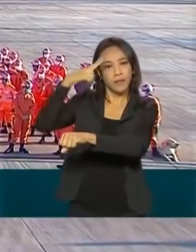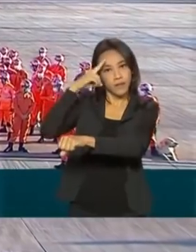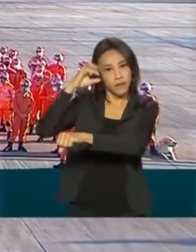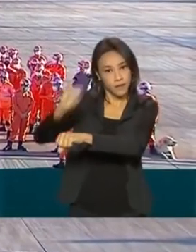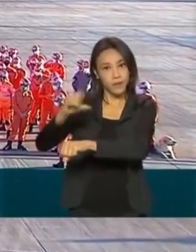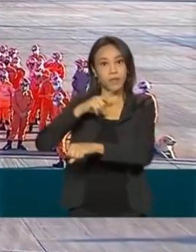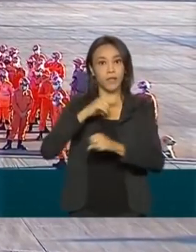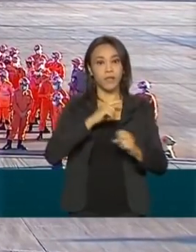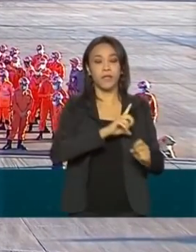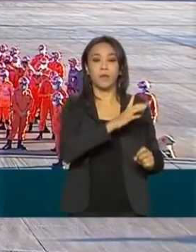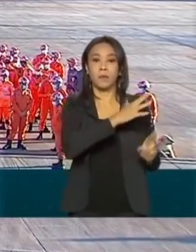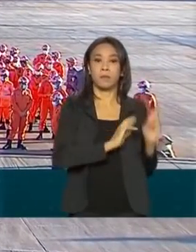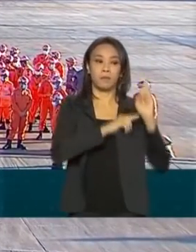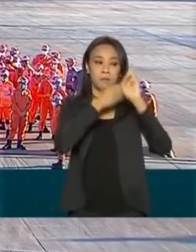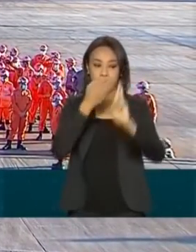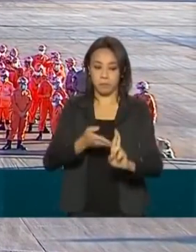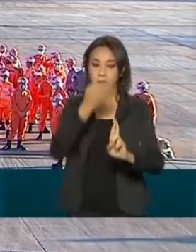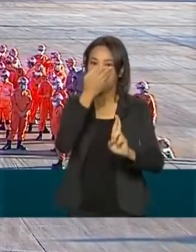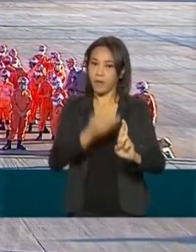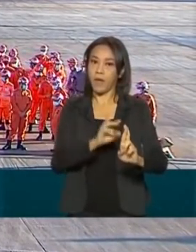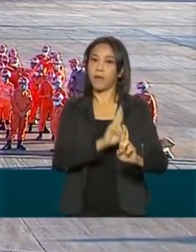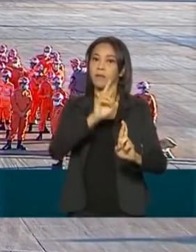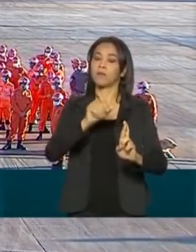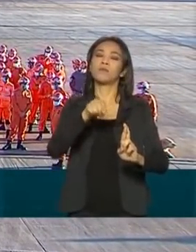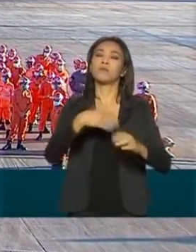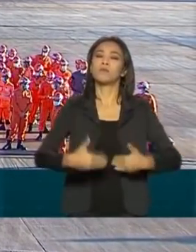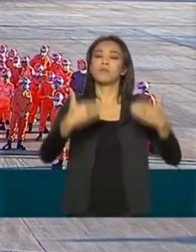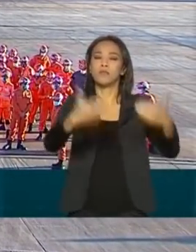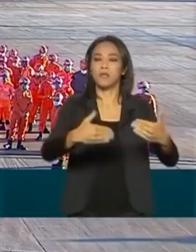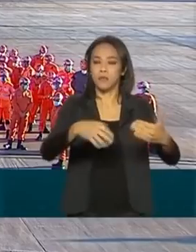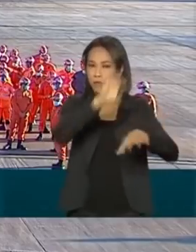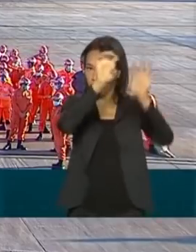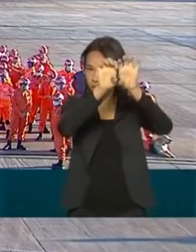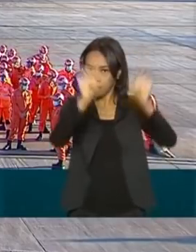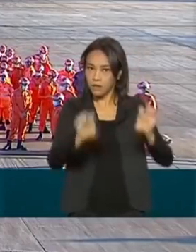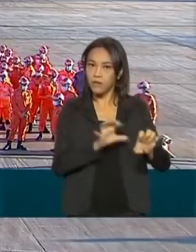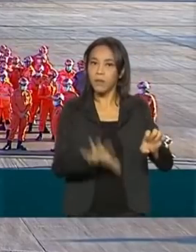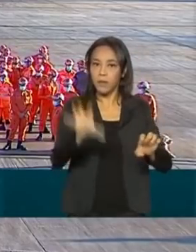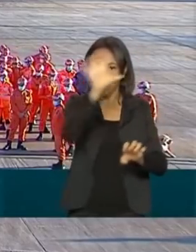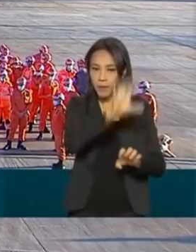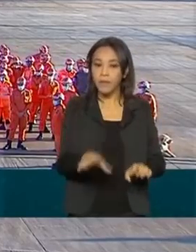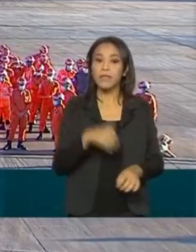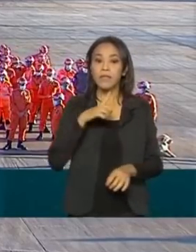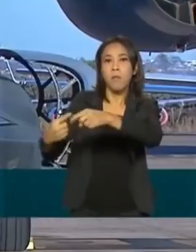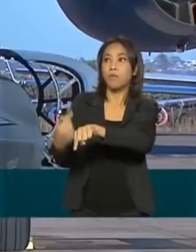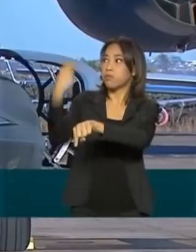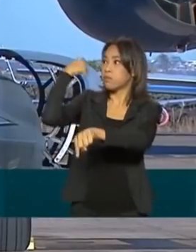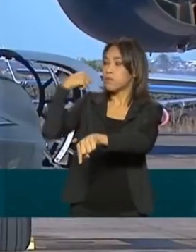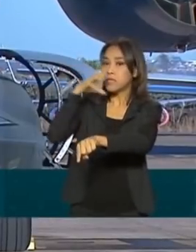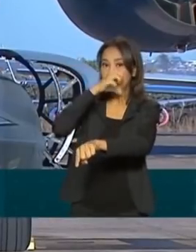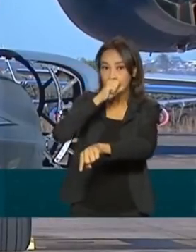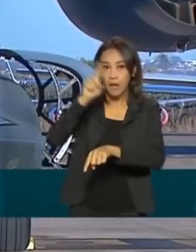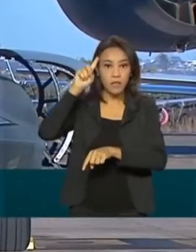e o Brasil enviou neste domingo uma missão humanitária ao Haiti 1 kc-390 Millennium da Força Aérea Brasileira